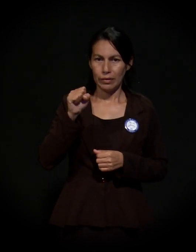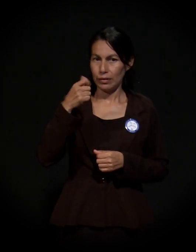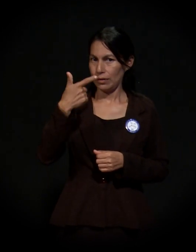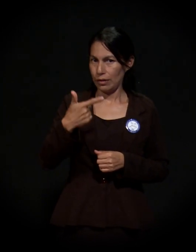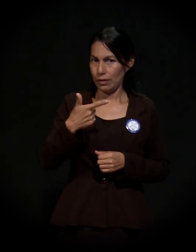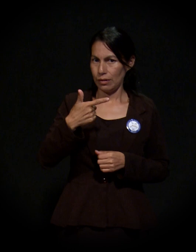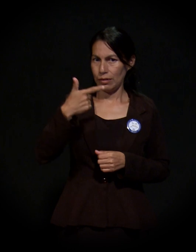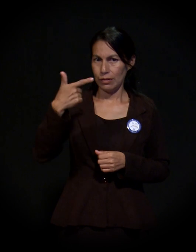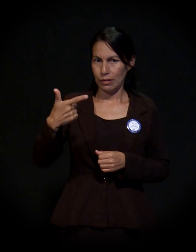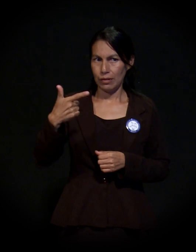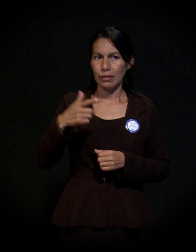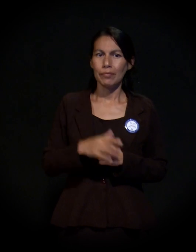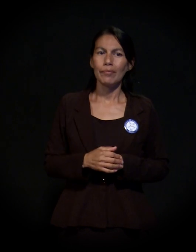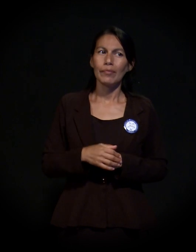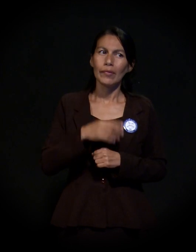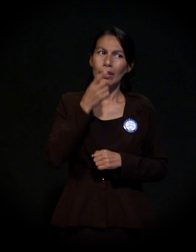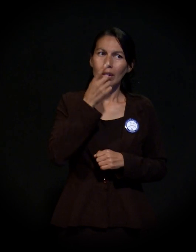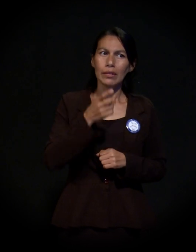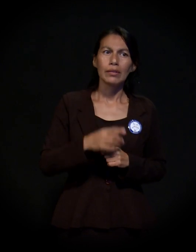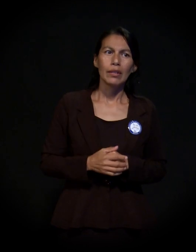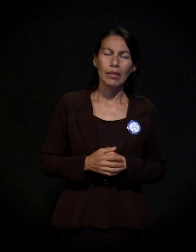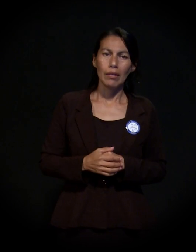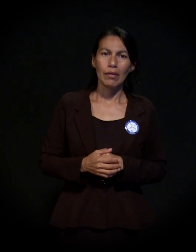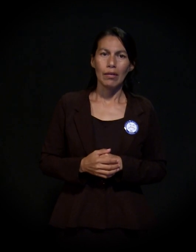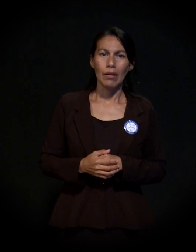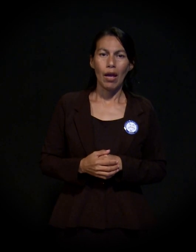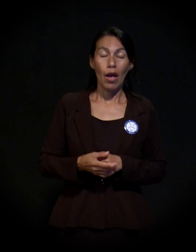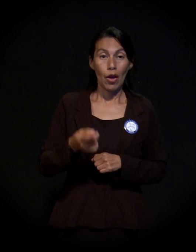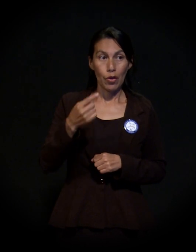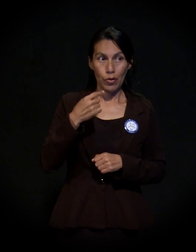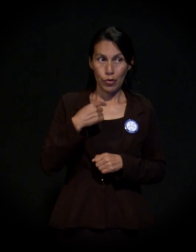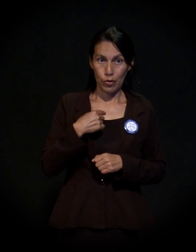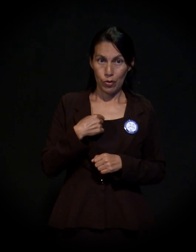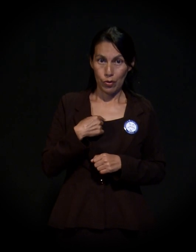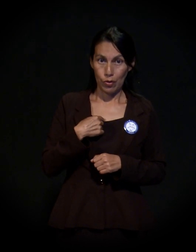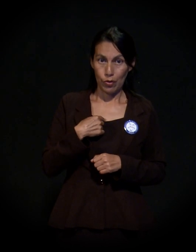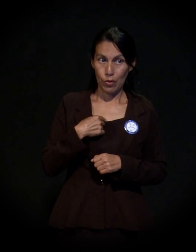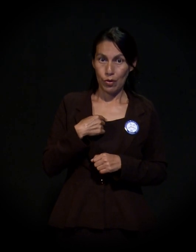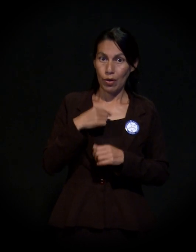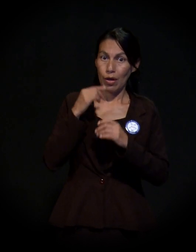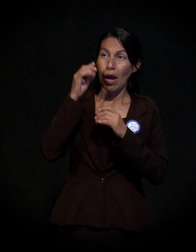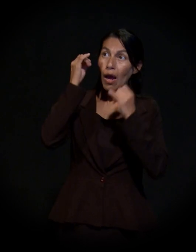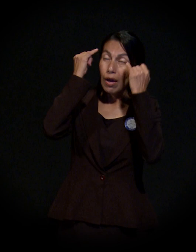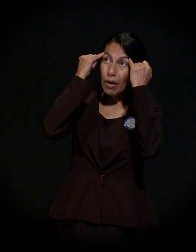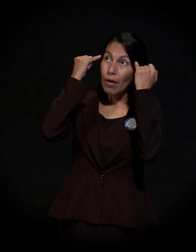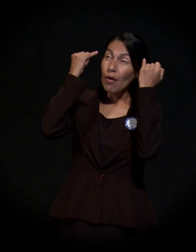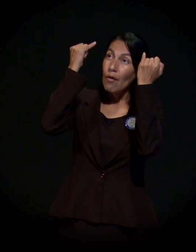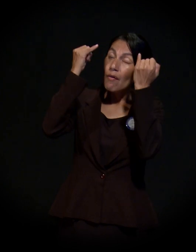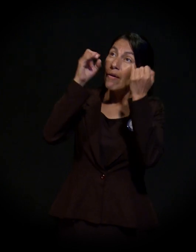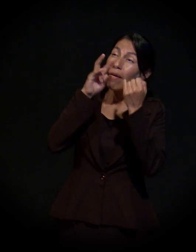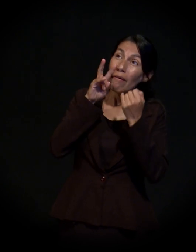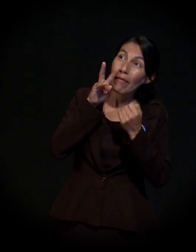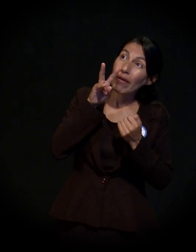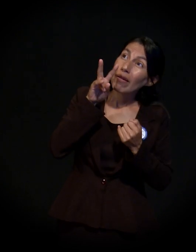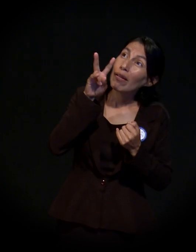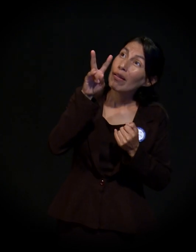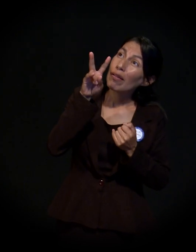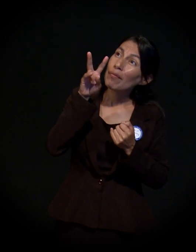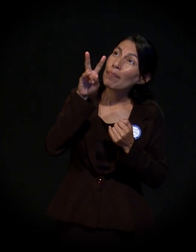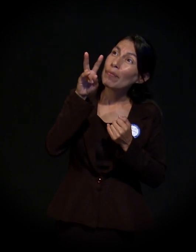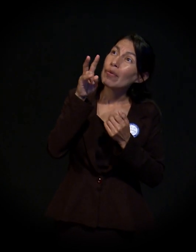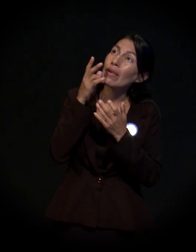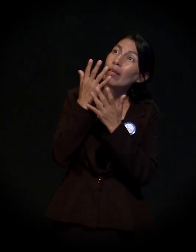Miqueas 7:7 dice: Mas yo a Jehová miraré, esperaré al Dios de